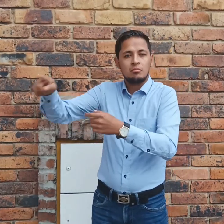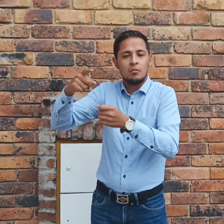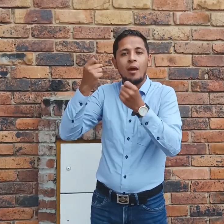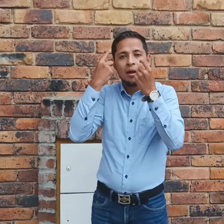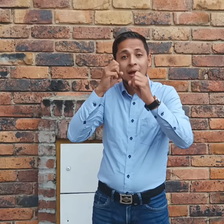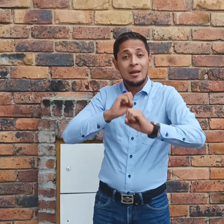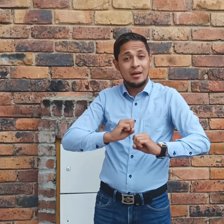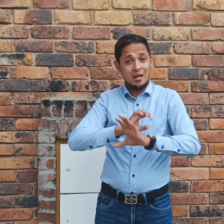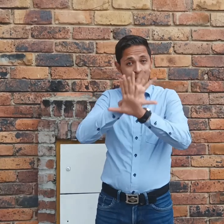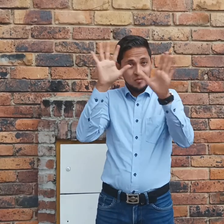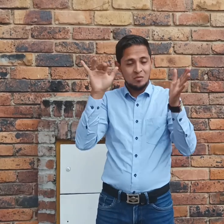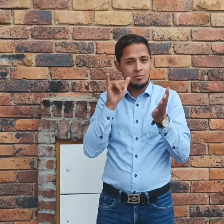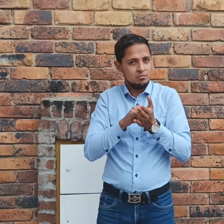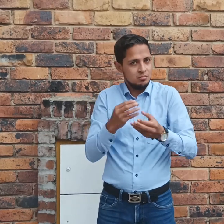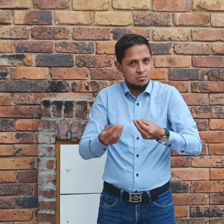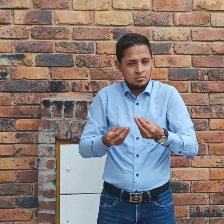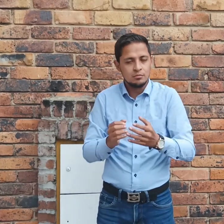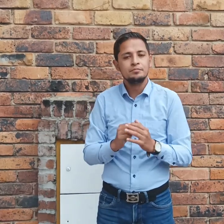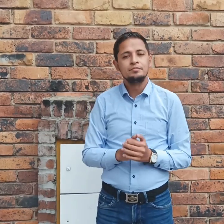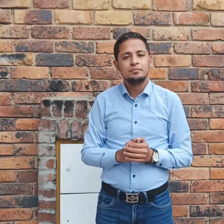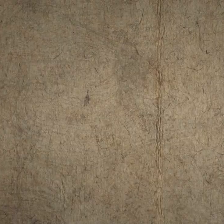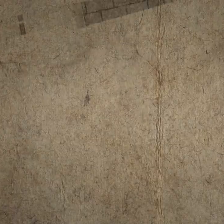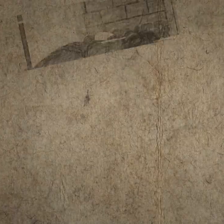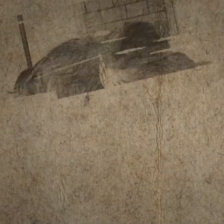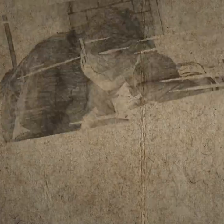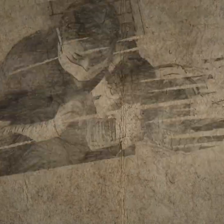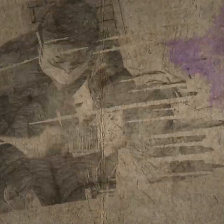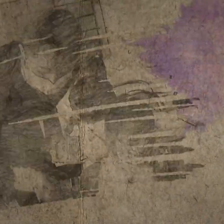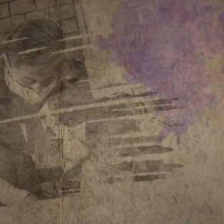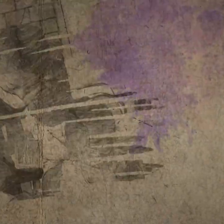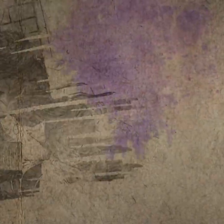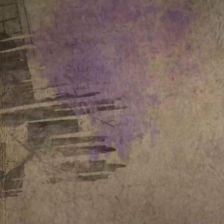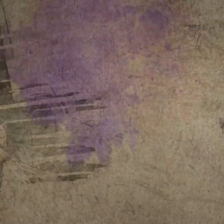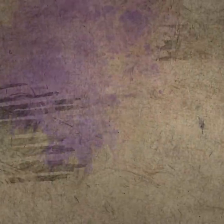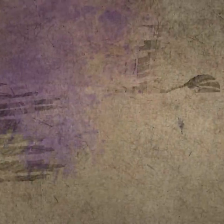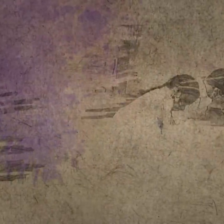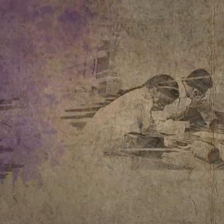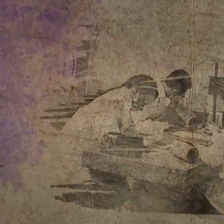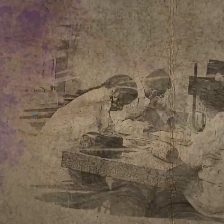condiciones y que pueden adquirir herramientas y aplicarlas.